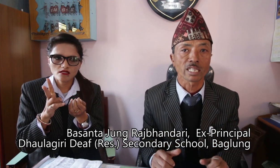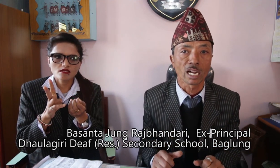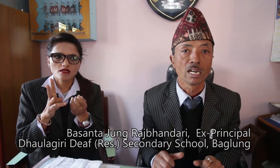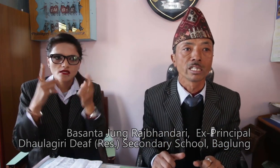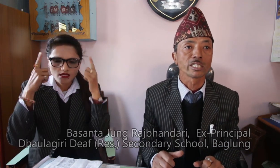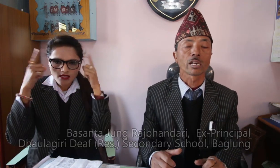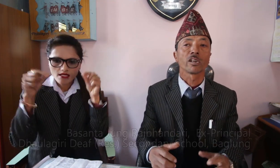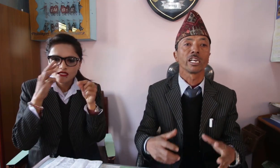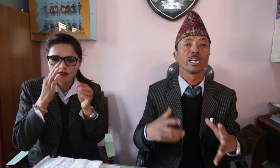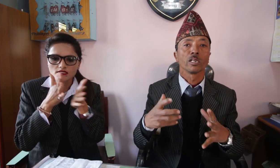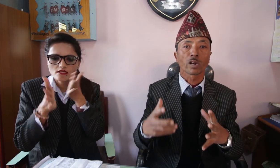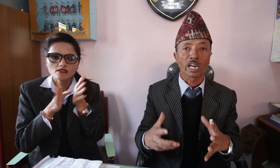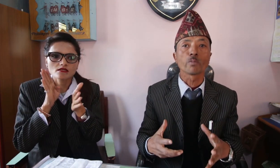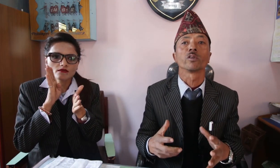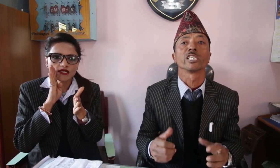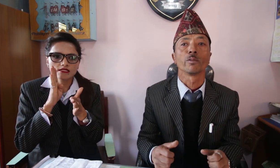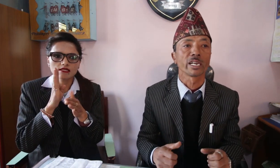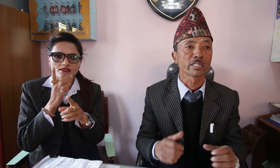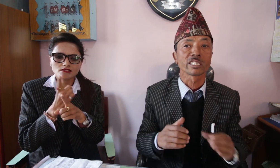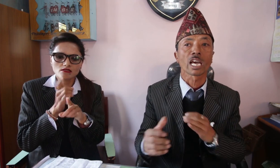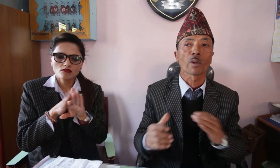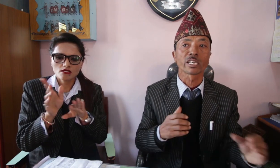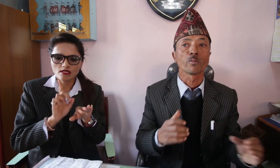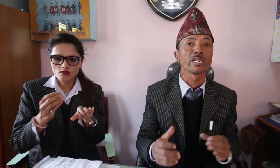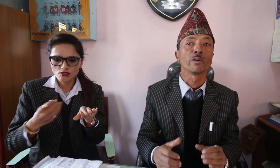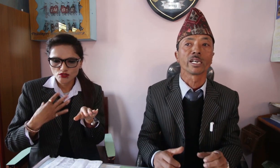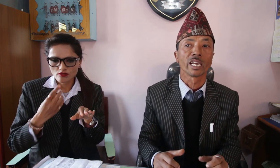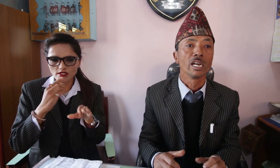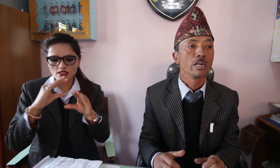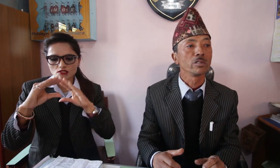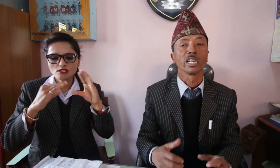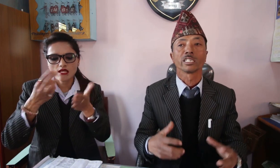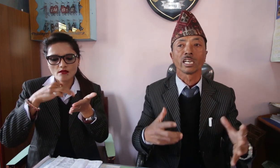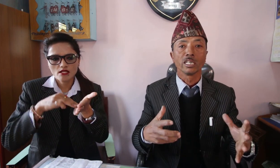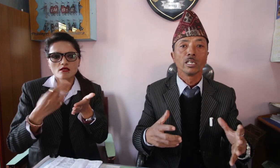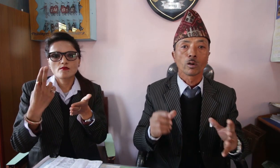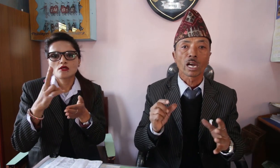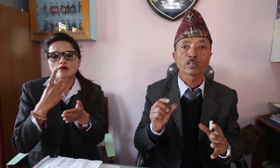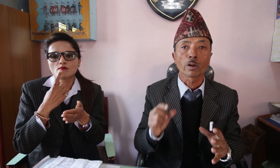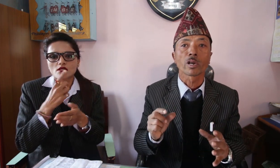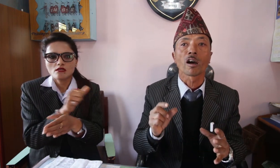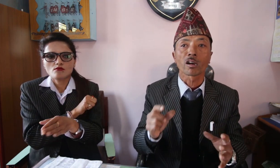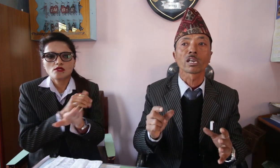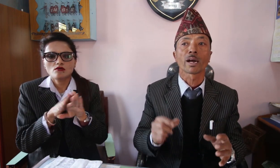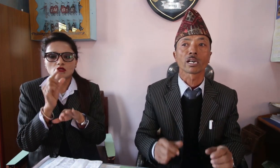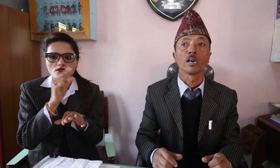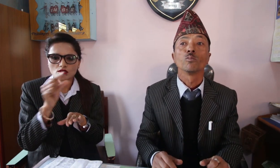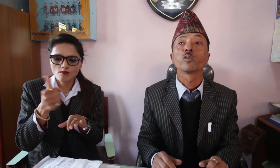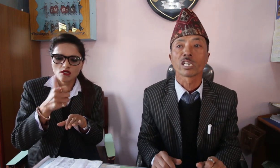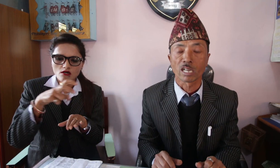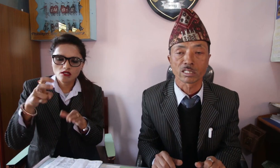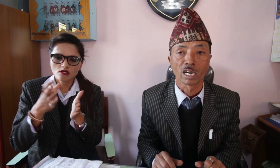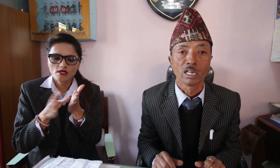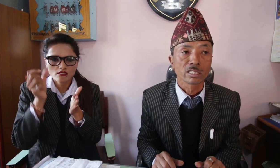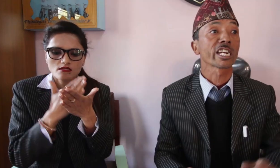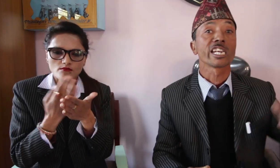साङ्गीतिक भाषा टिचरहरूले एउटा राम्रो दियो भने सञ्चार माध्यम भइदियो भने उनले चाहिँ एउटा शब्द अर्थबाट